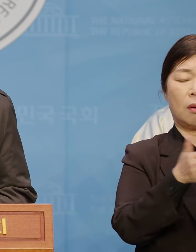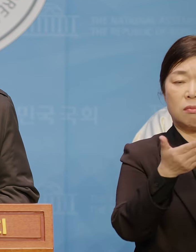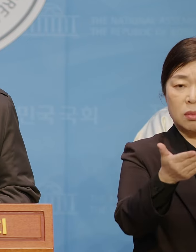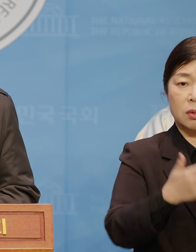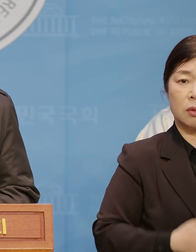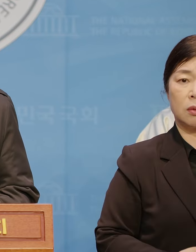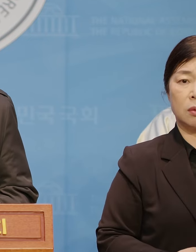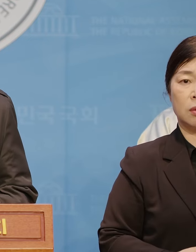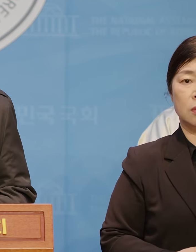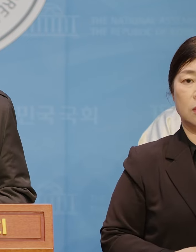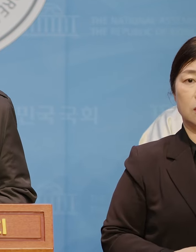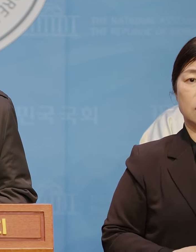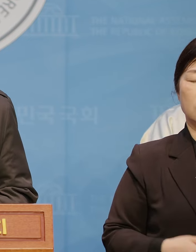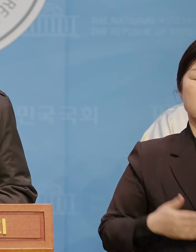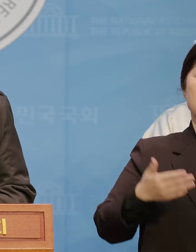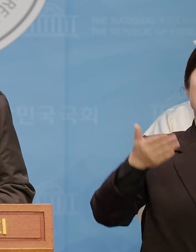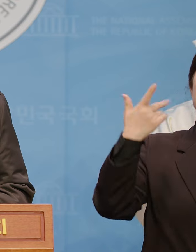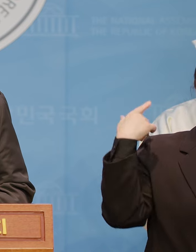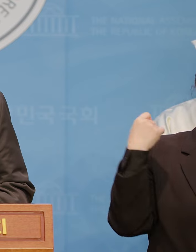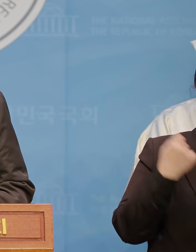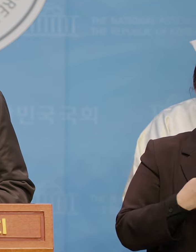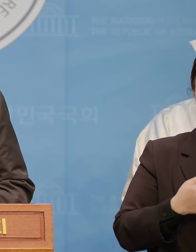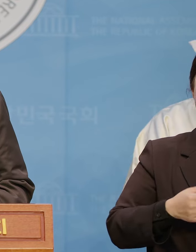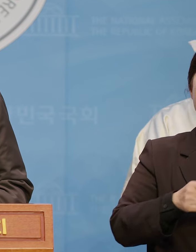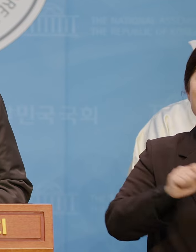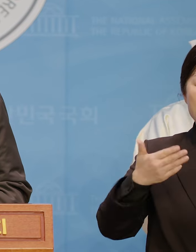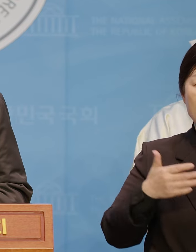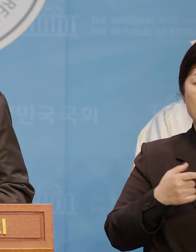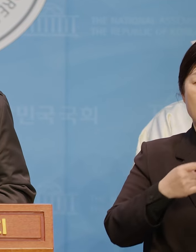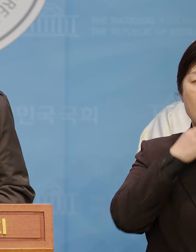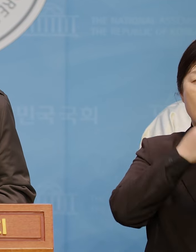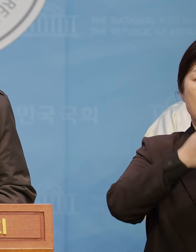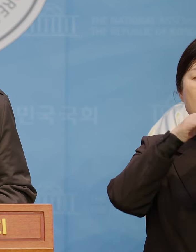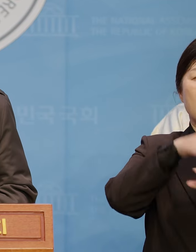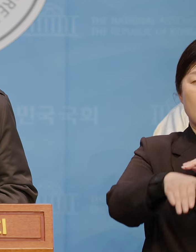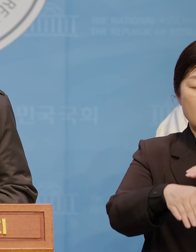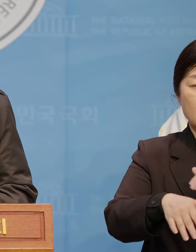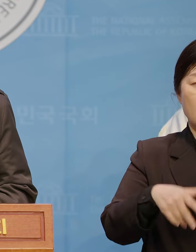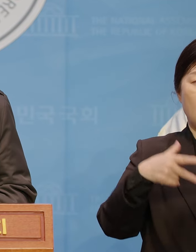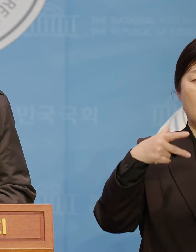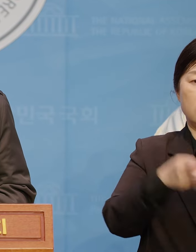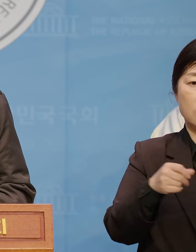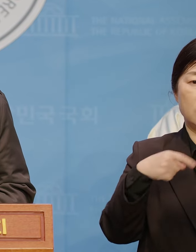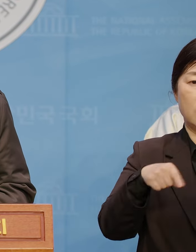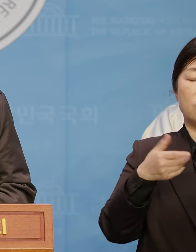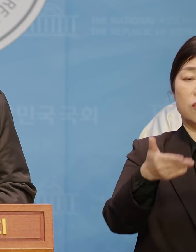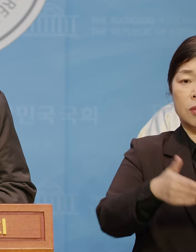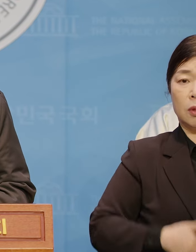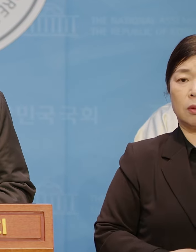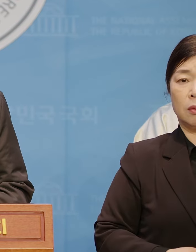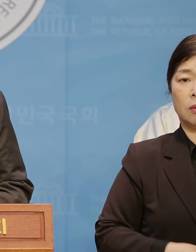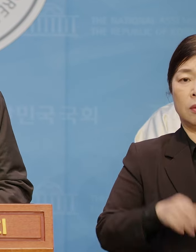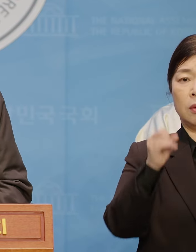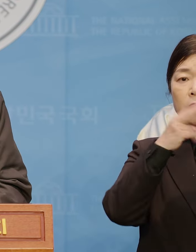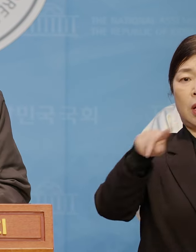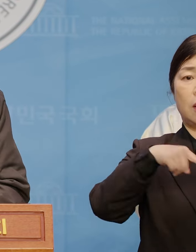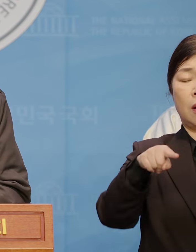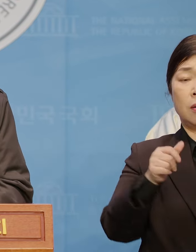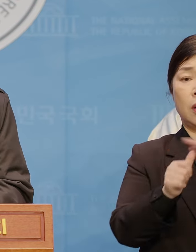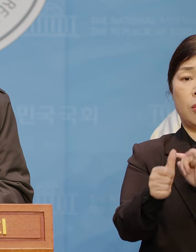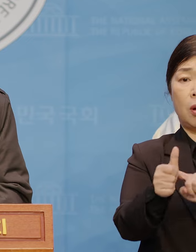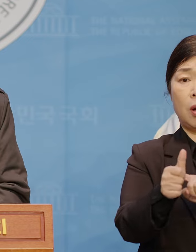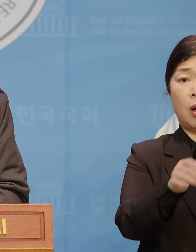철지난 산단 얘기를 하고 야당 대표가 김정은의 지령을